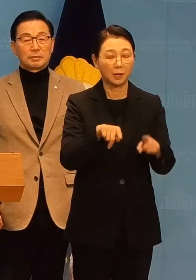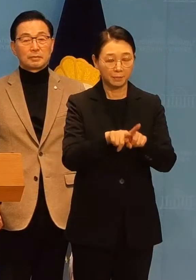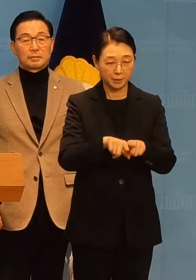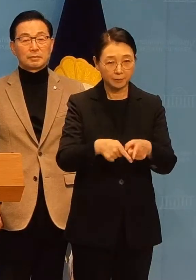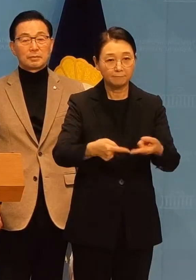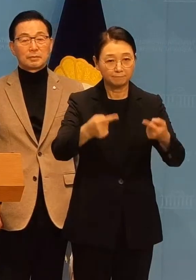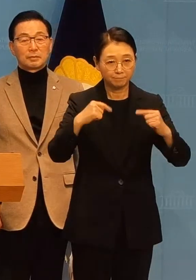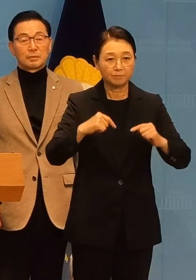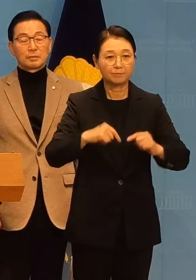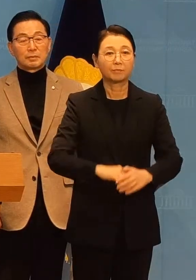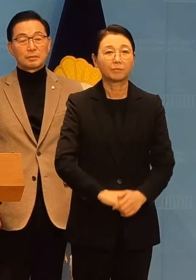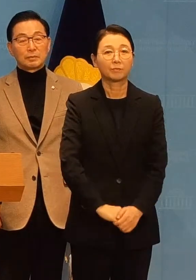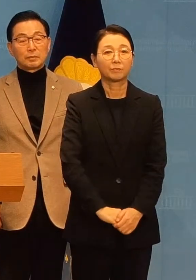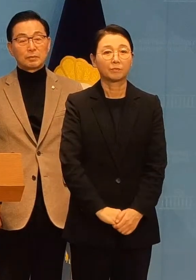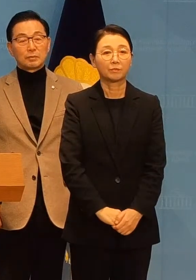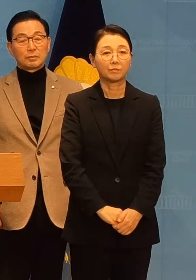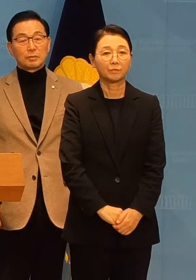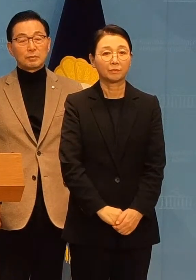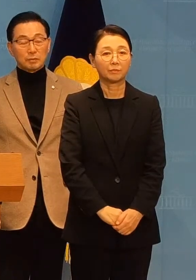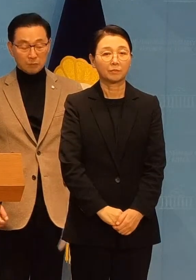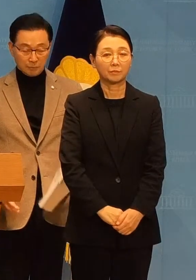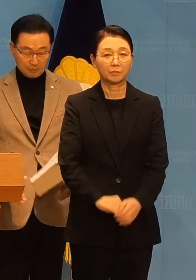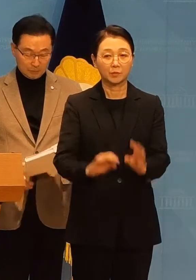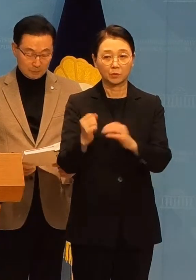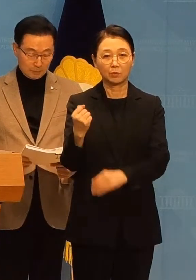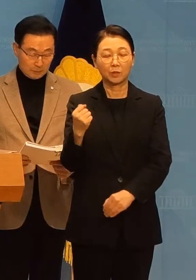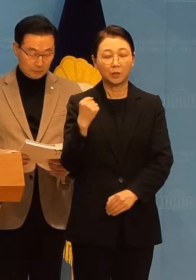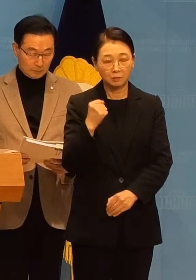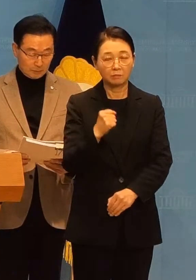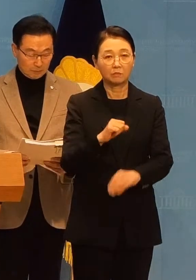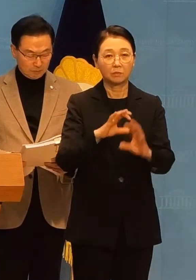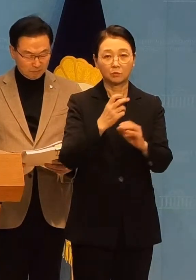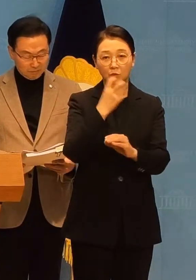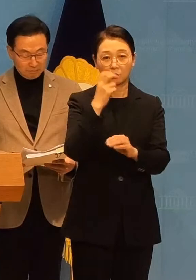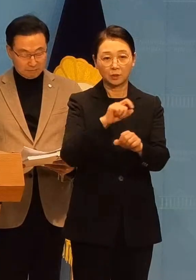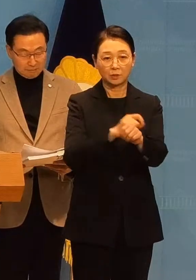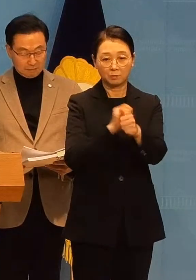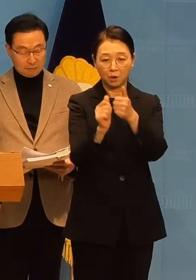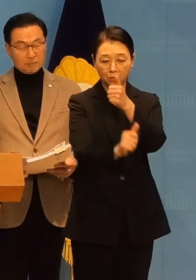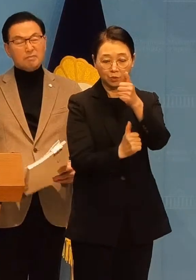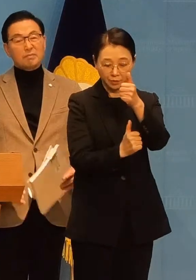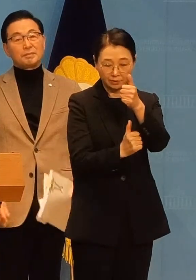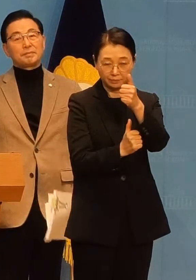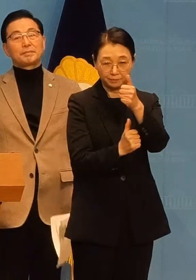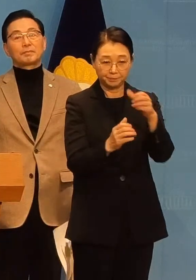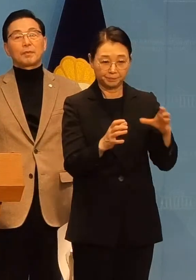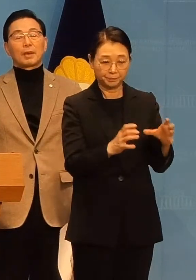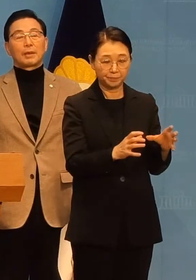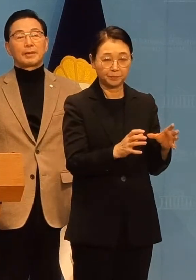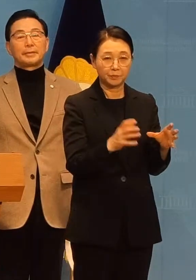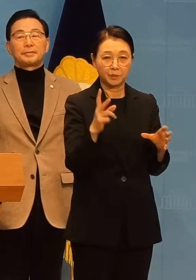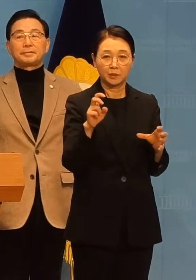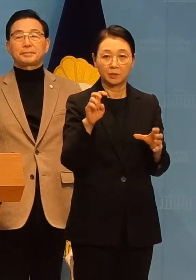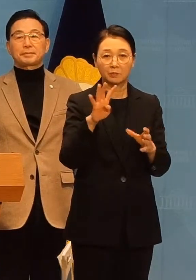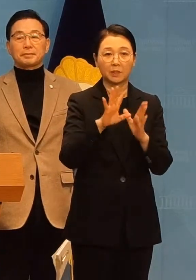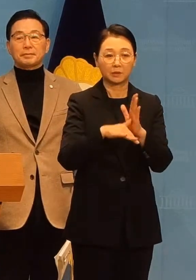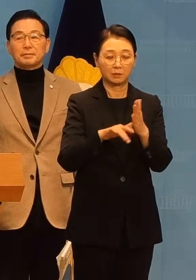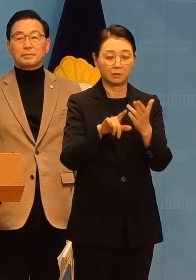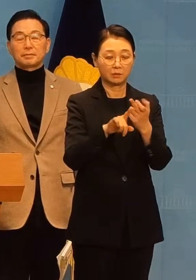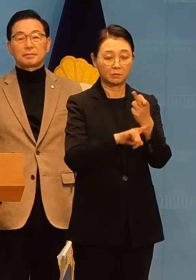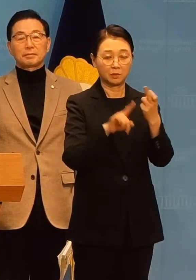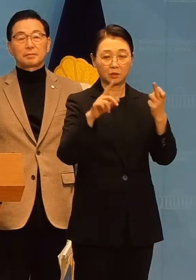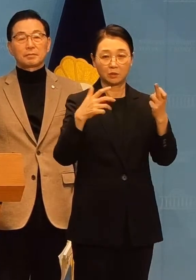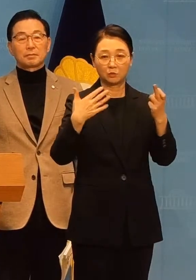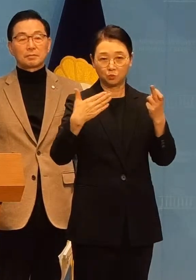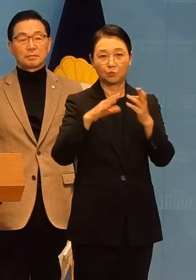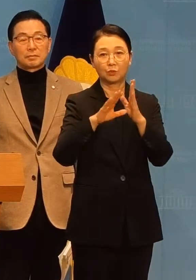하겠습니다. 저희 국민의힘 국정조사 특위 위원들은 여전히 2024년 12월